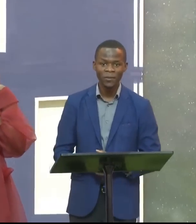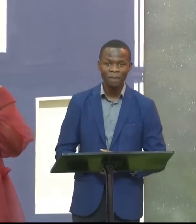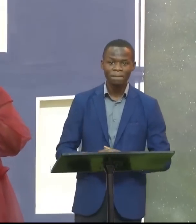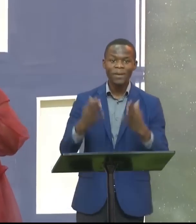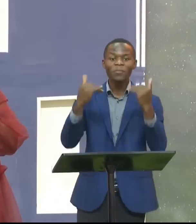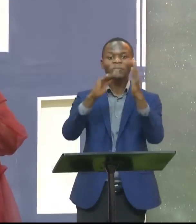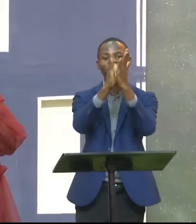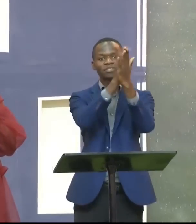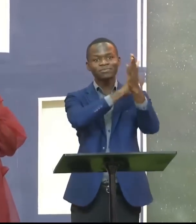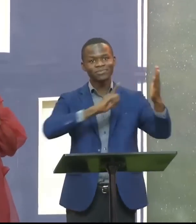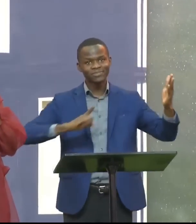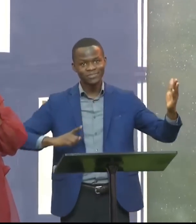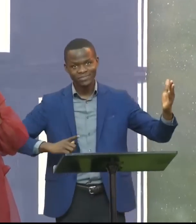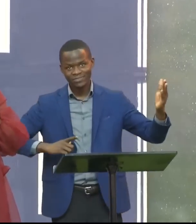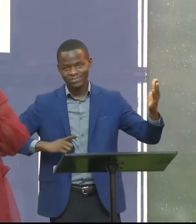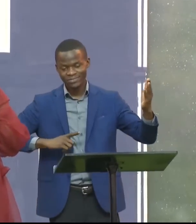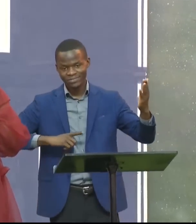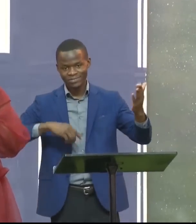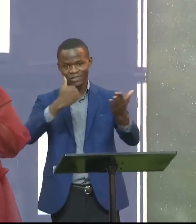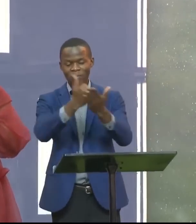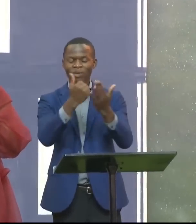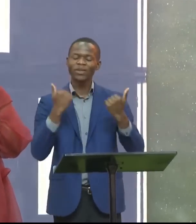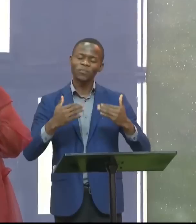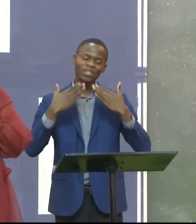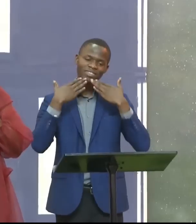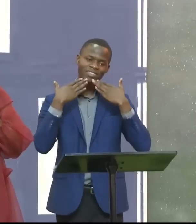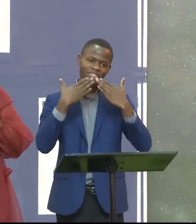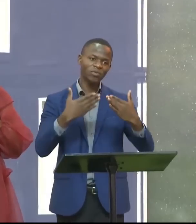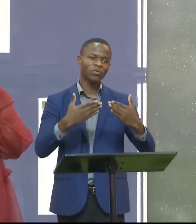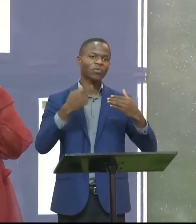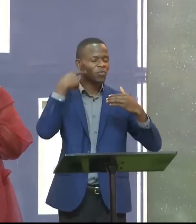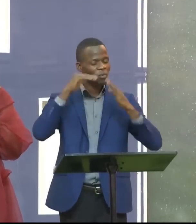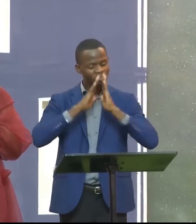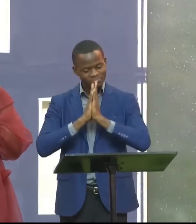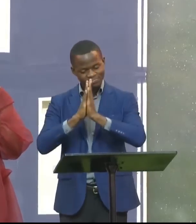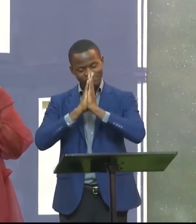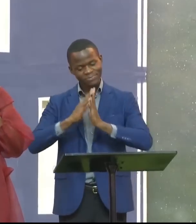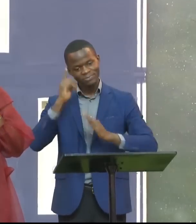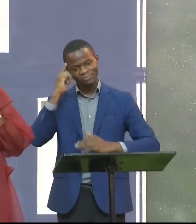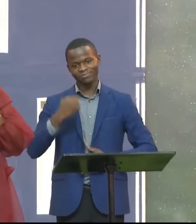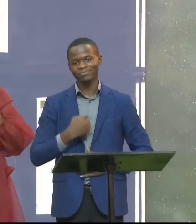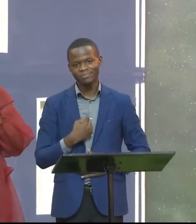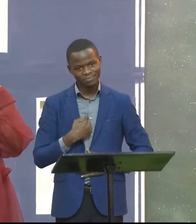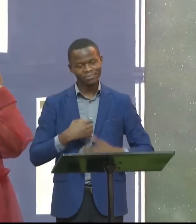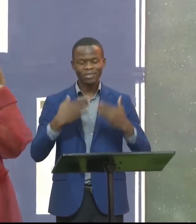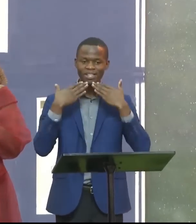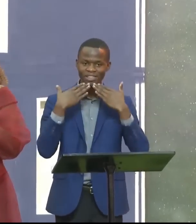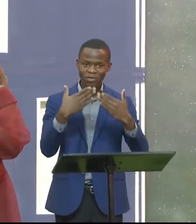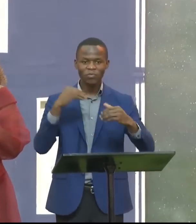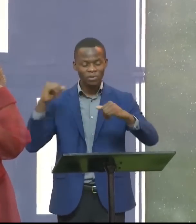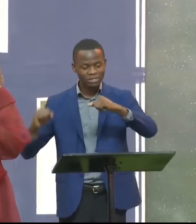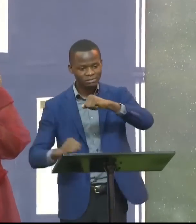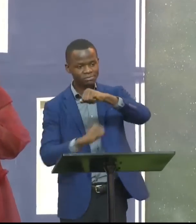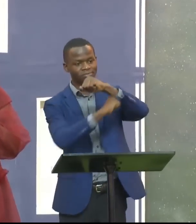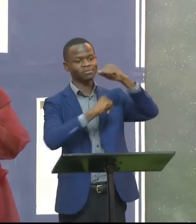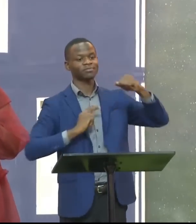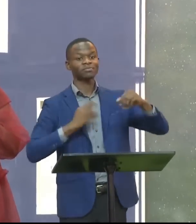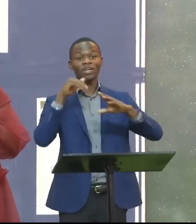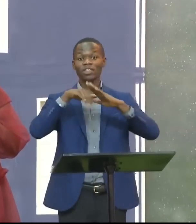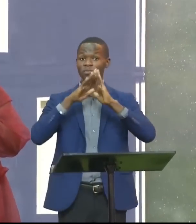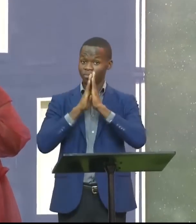Mukama yeebazibwe. Mwebale kunsabira abooluganda. Mwebale kuyimirira nange mu